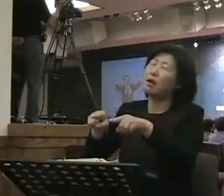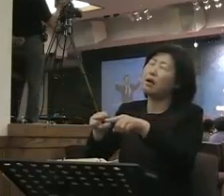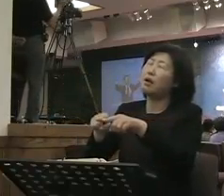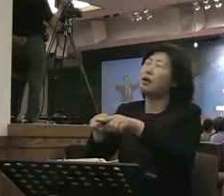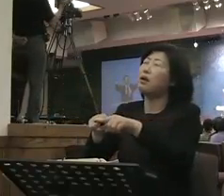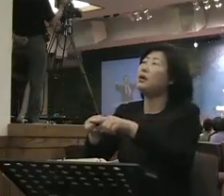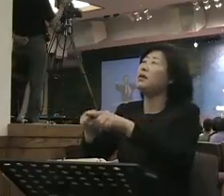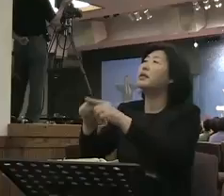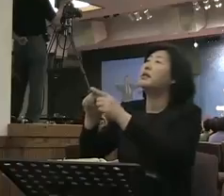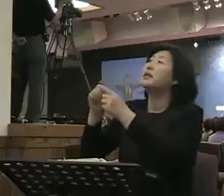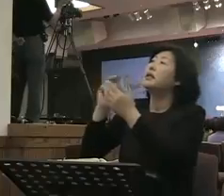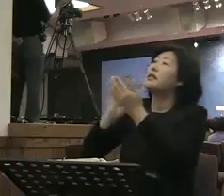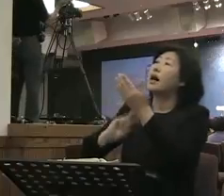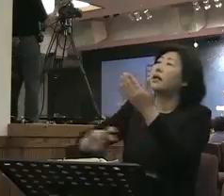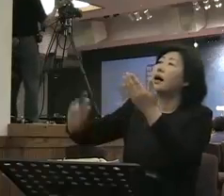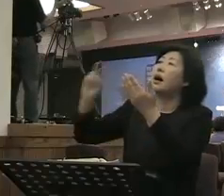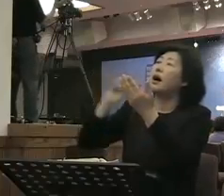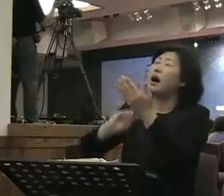함께